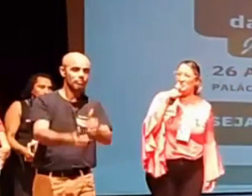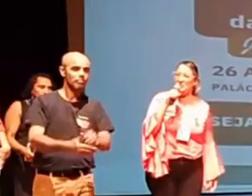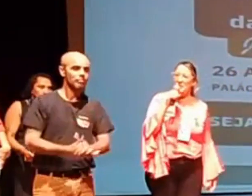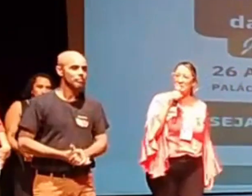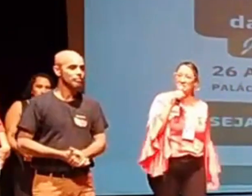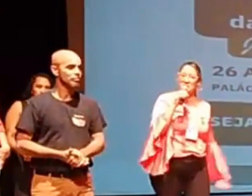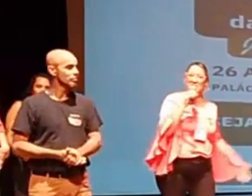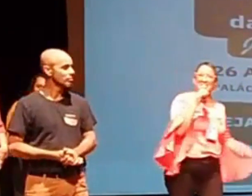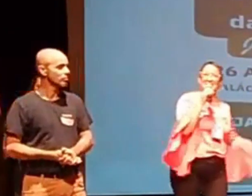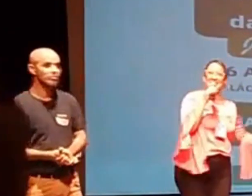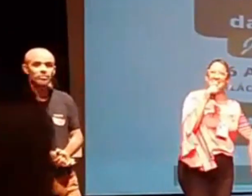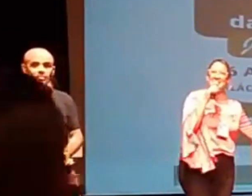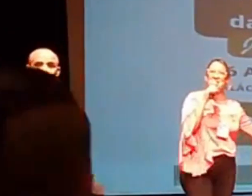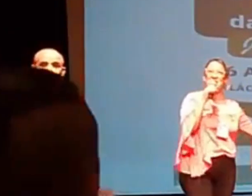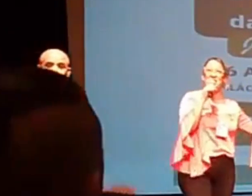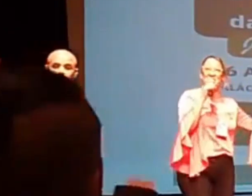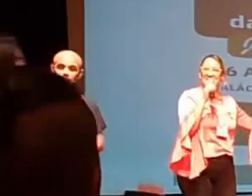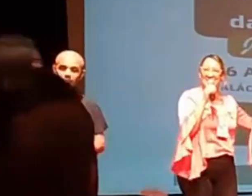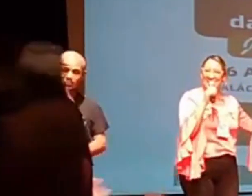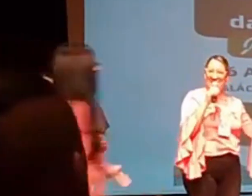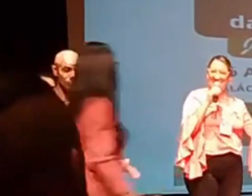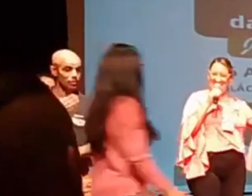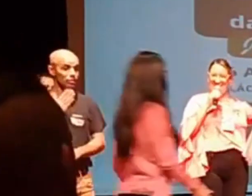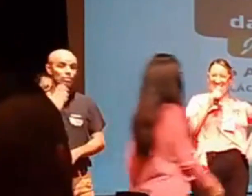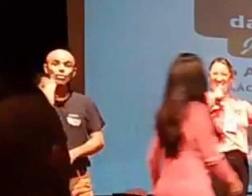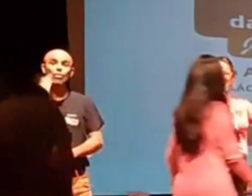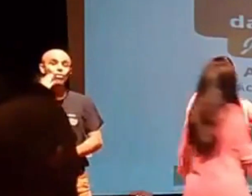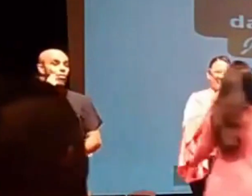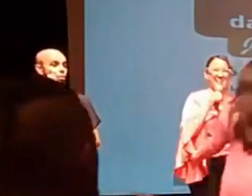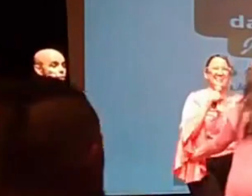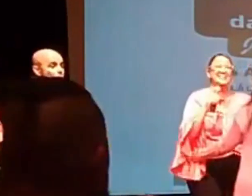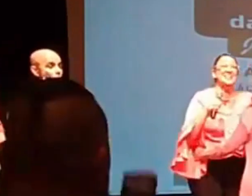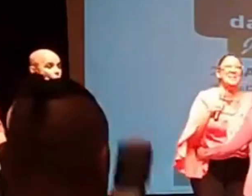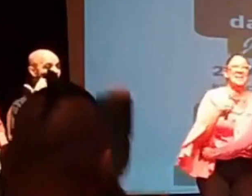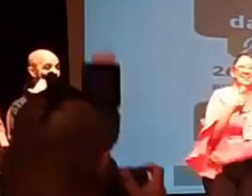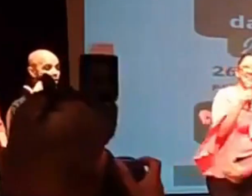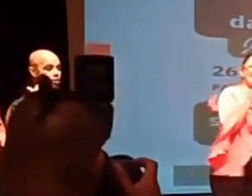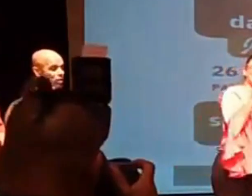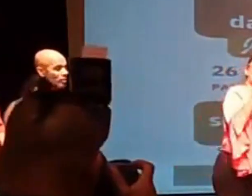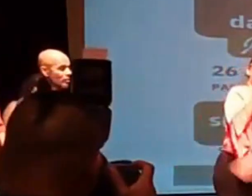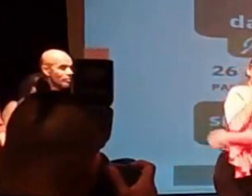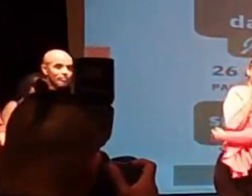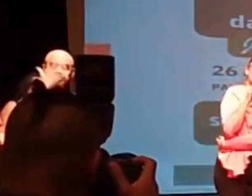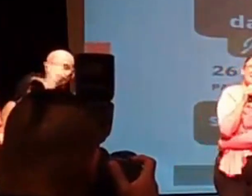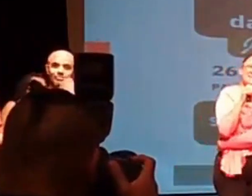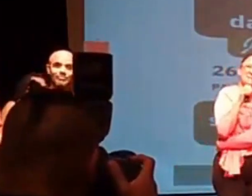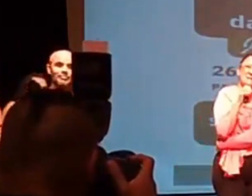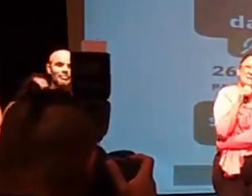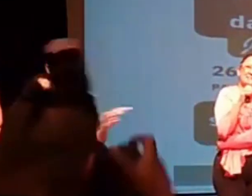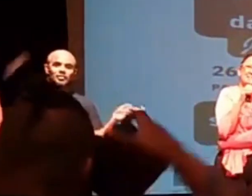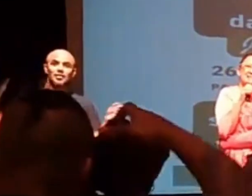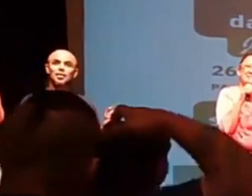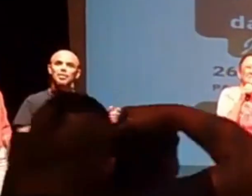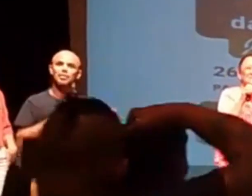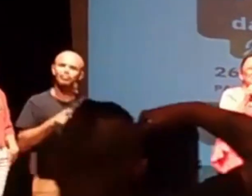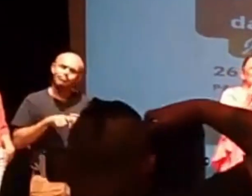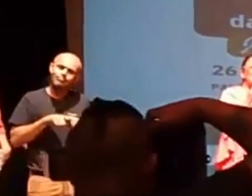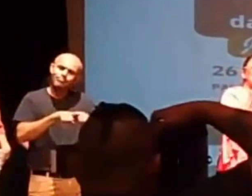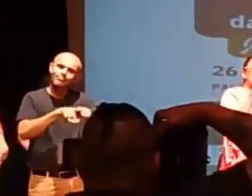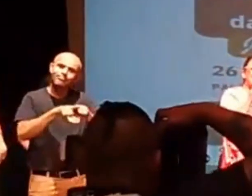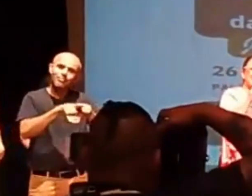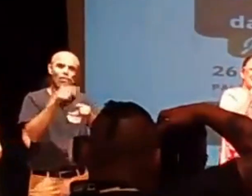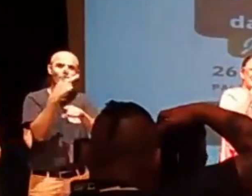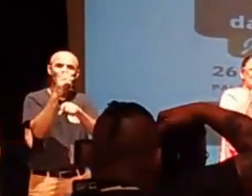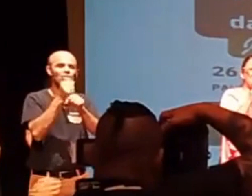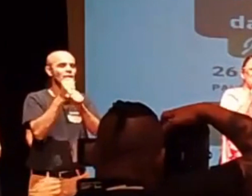Agora eu vou convidar a professora Elaine, que está de rosa. Ai, que linda. Elaine, ela tá minha parceira já há uns